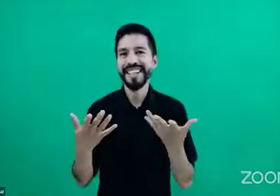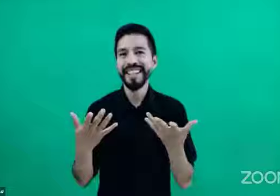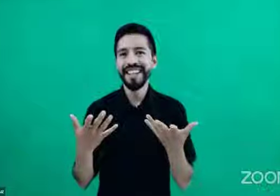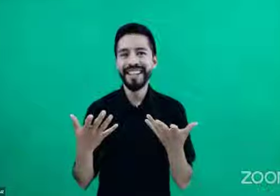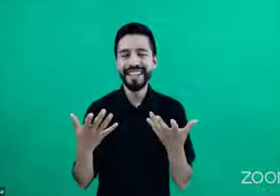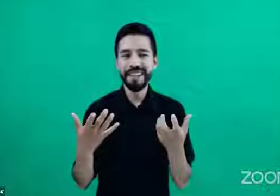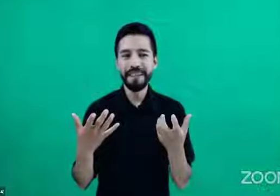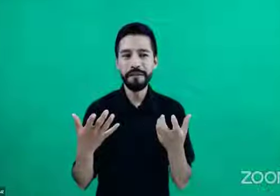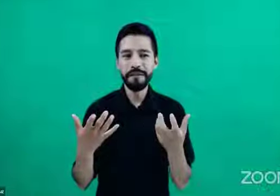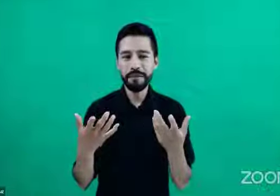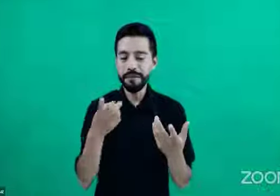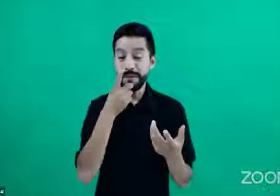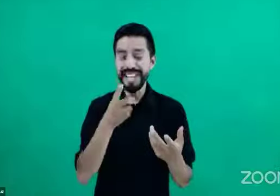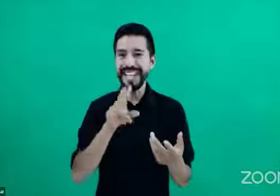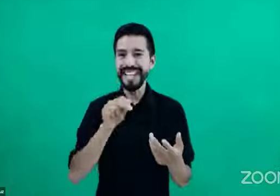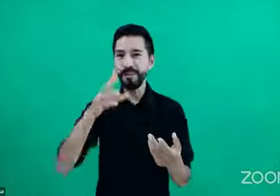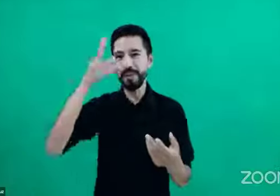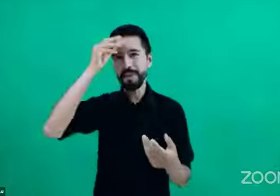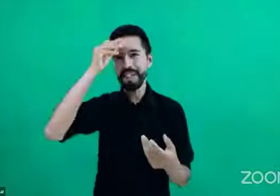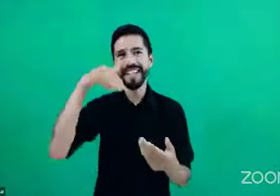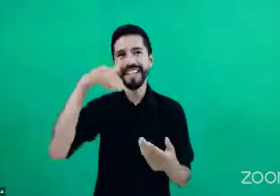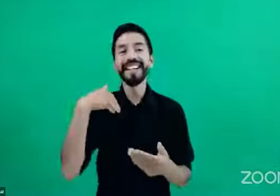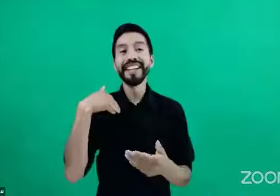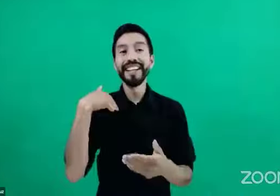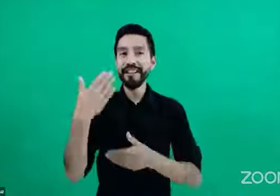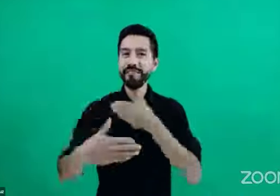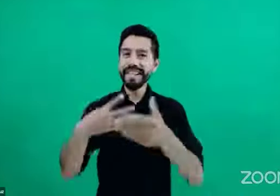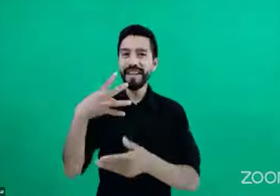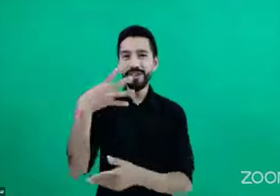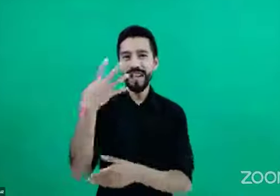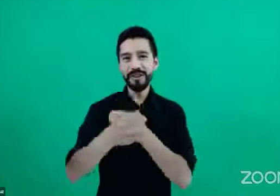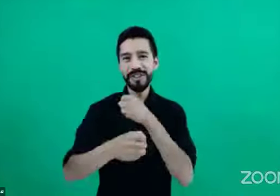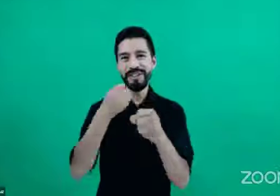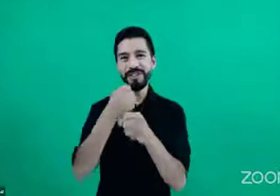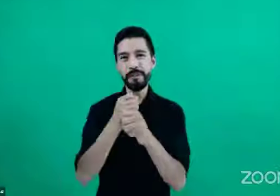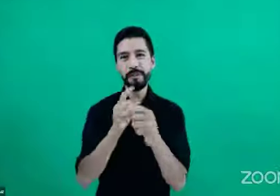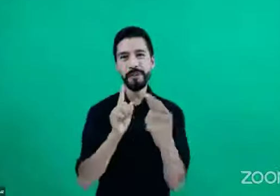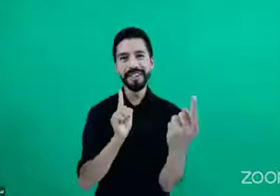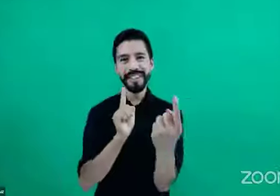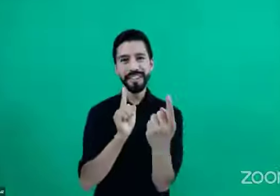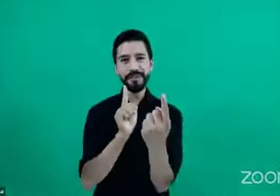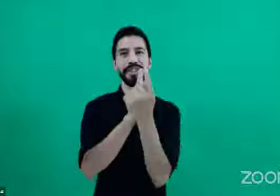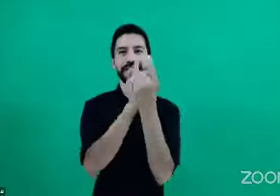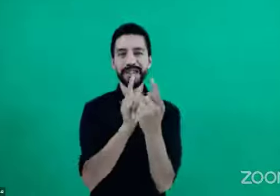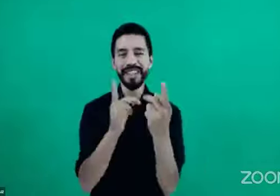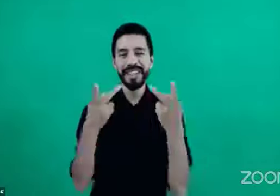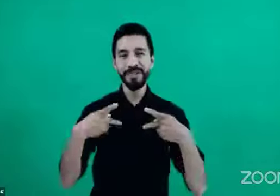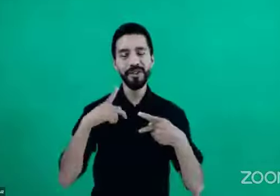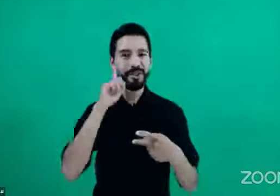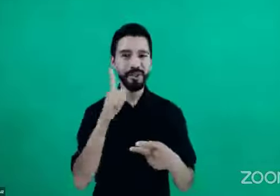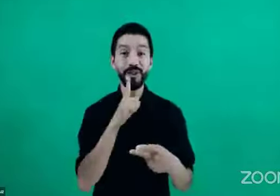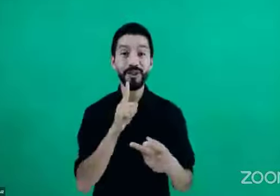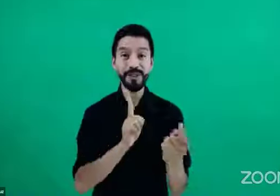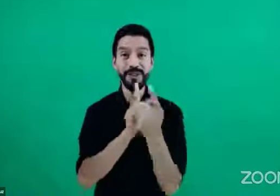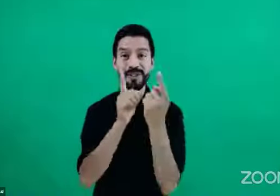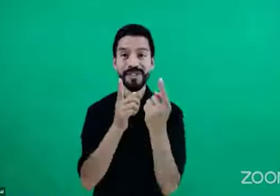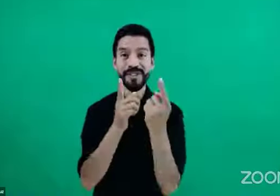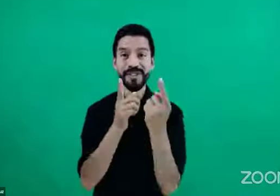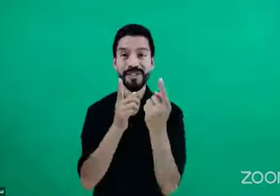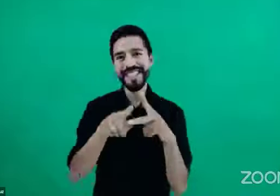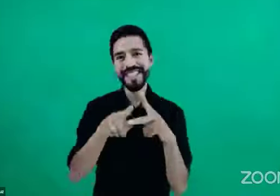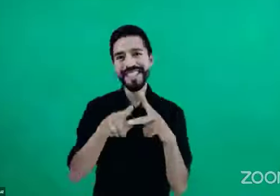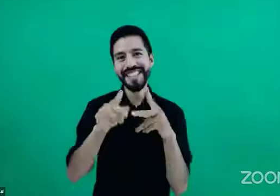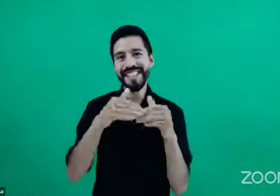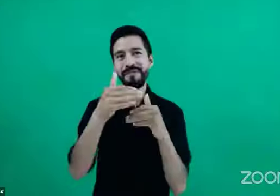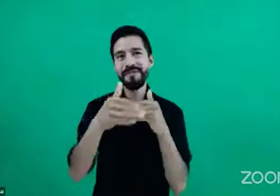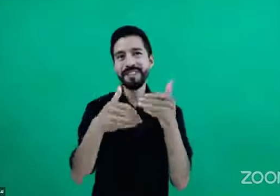Entonces, pues me decía que no lo aprendiera. Y fue hasta los 14 años que pude tener contacto directo con sordos.